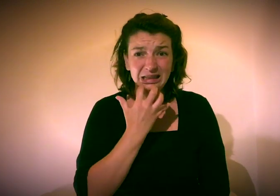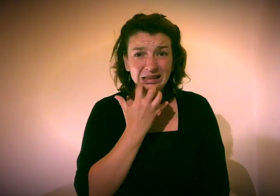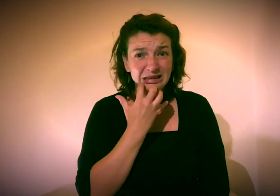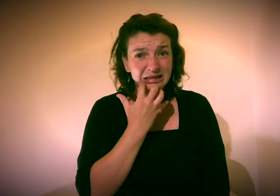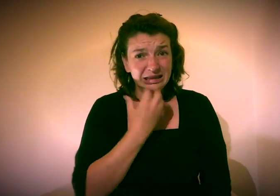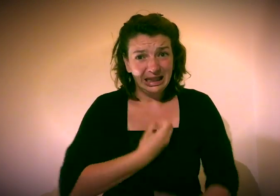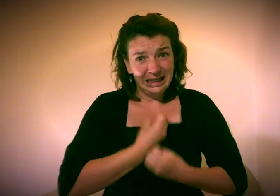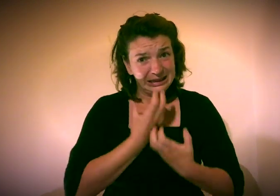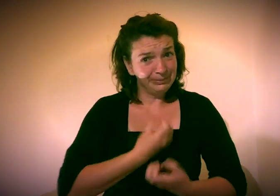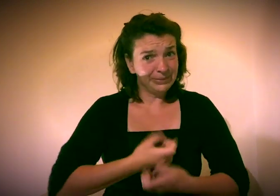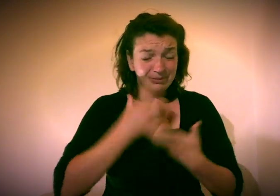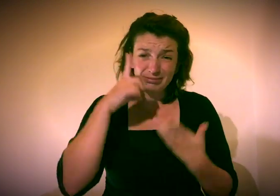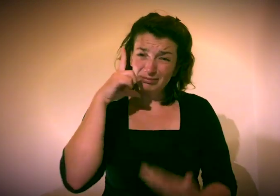parler.